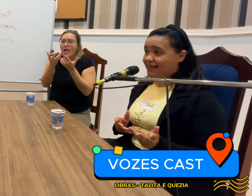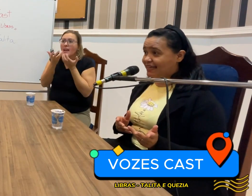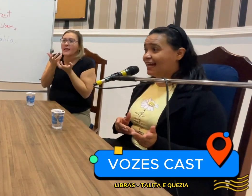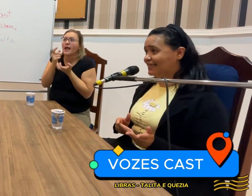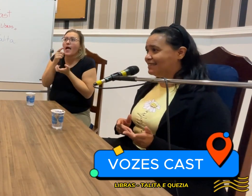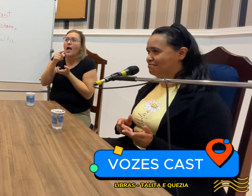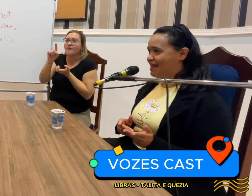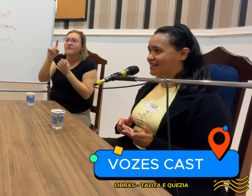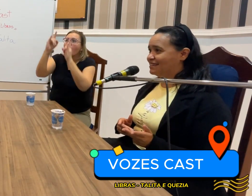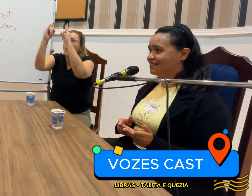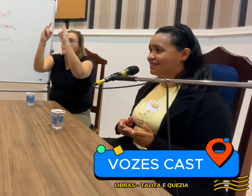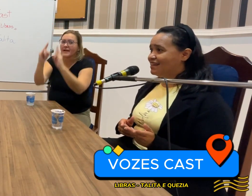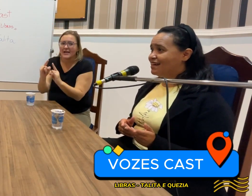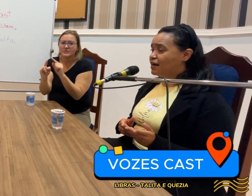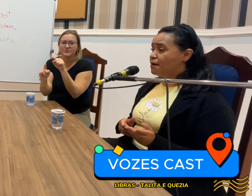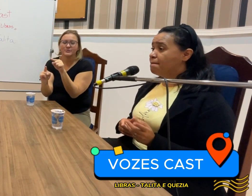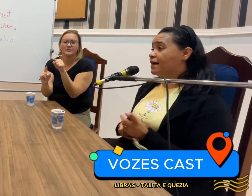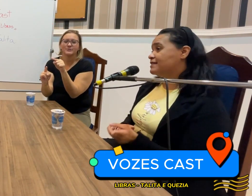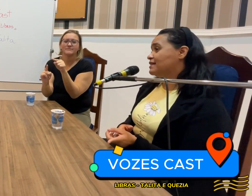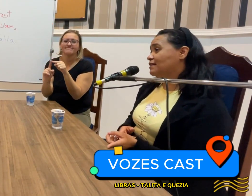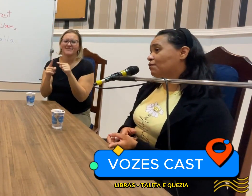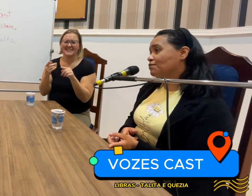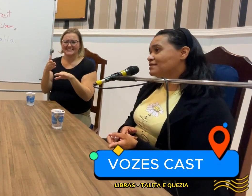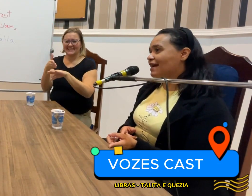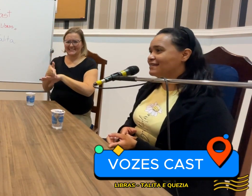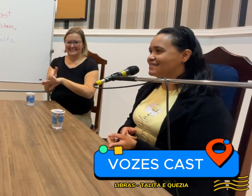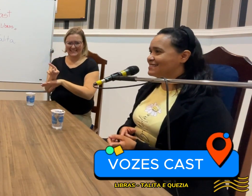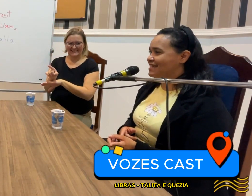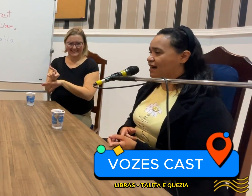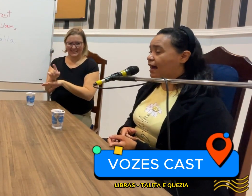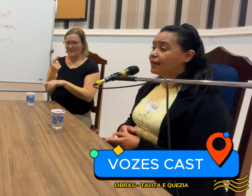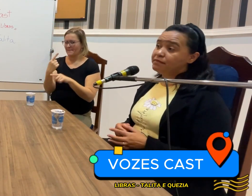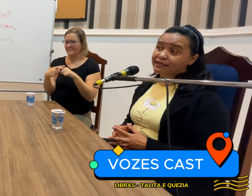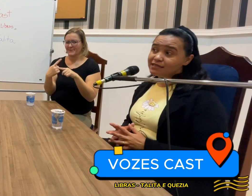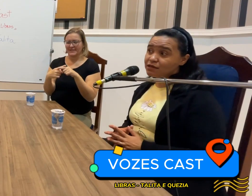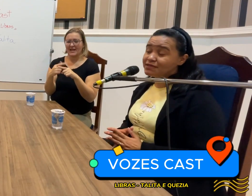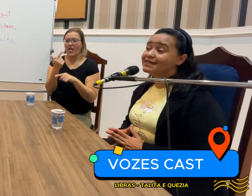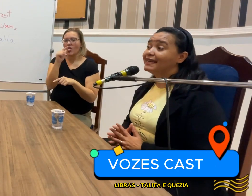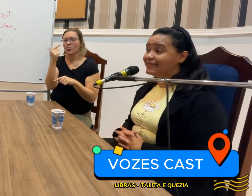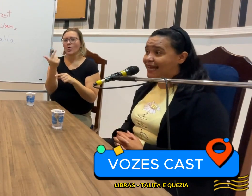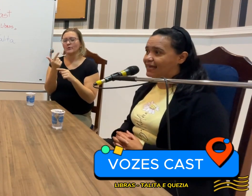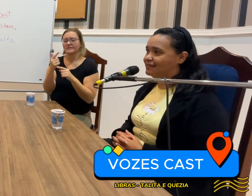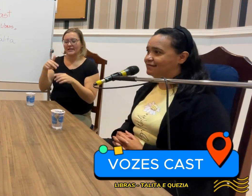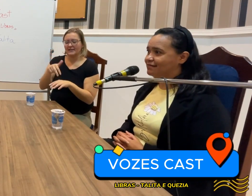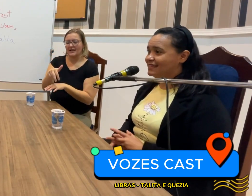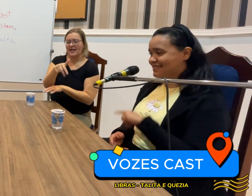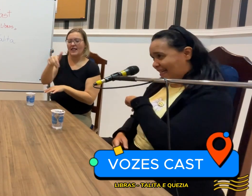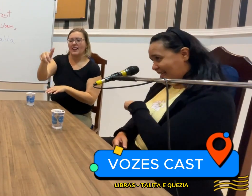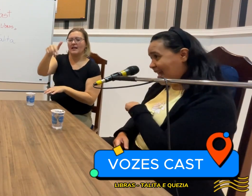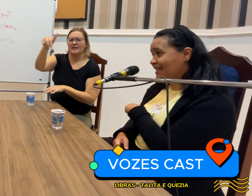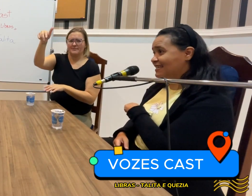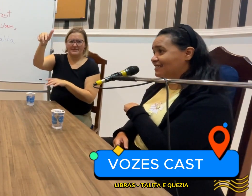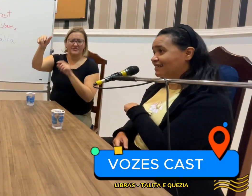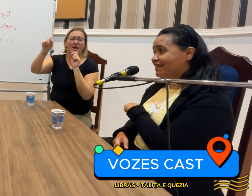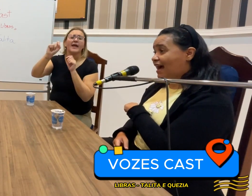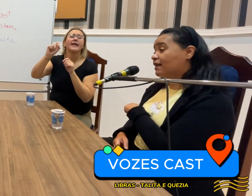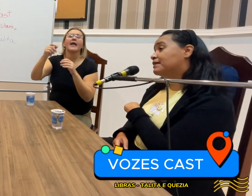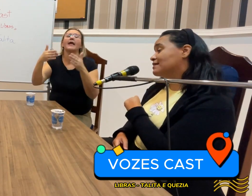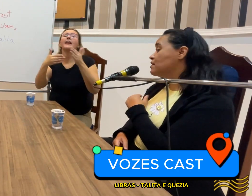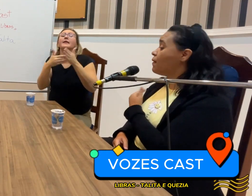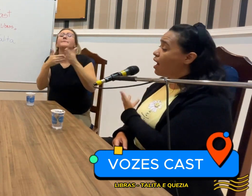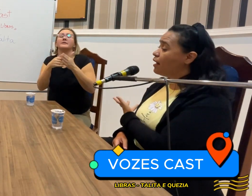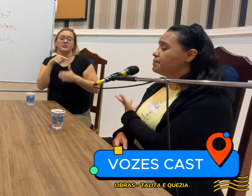de ir ali também, mas ele não consegue acessar. A limitação está em quem? Está nele?